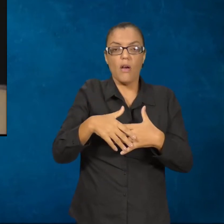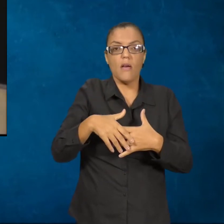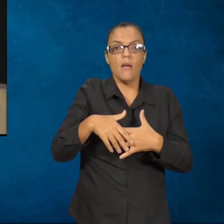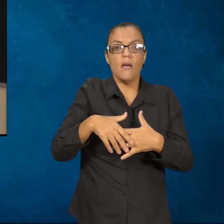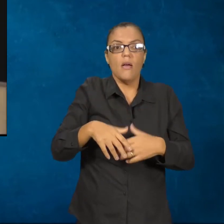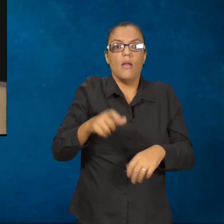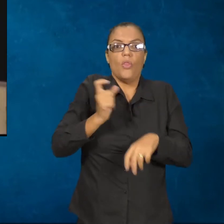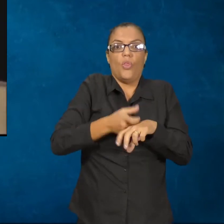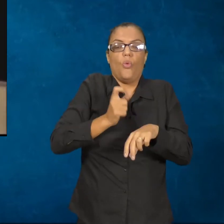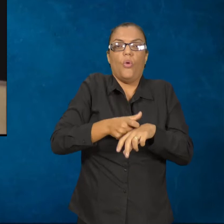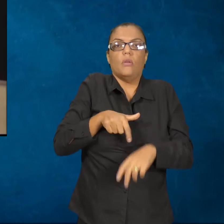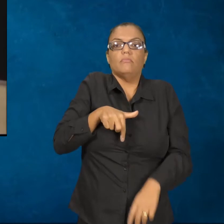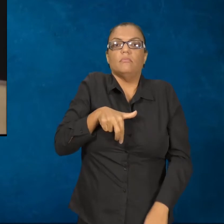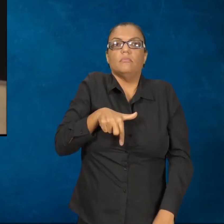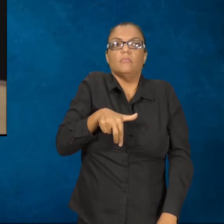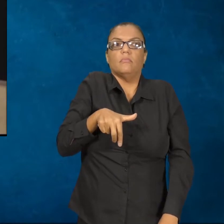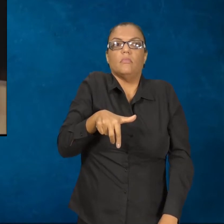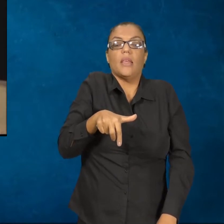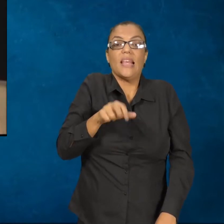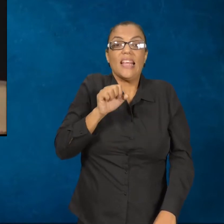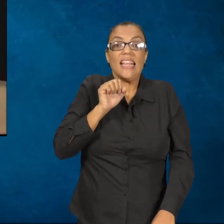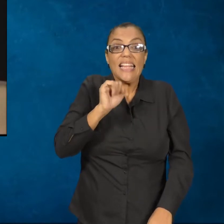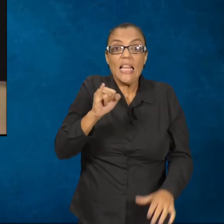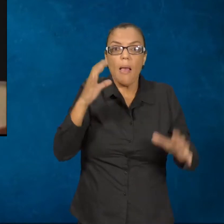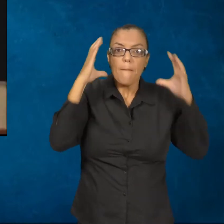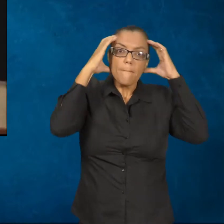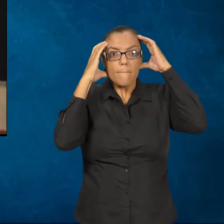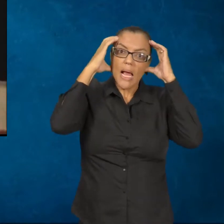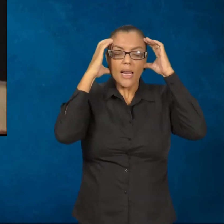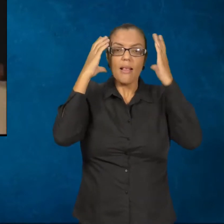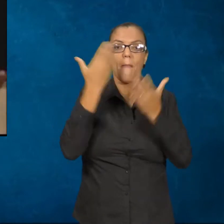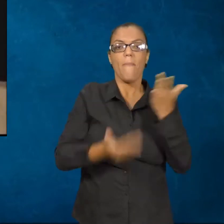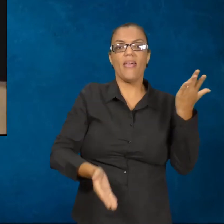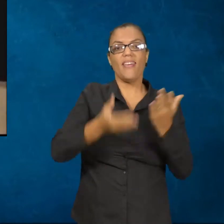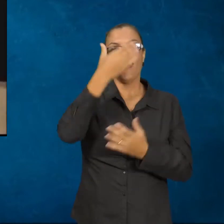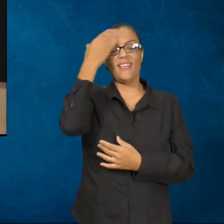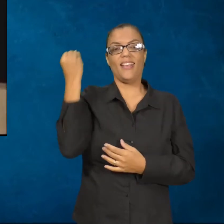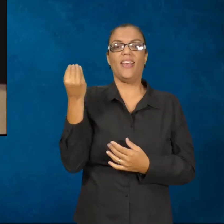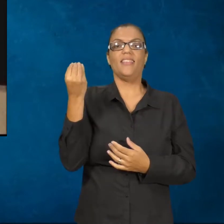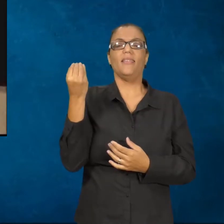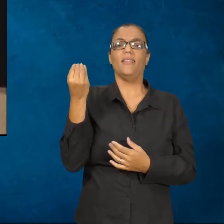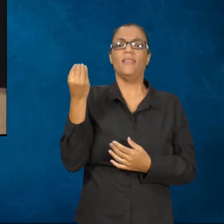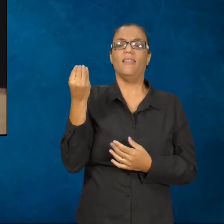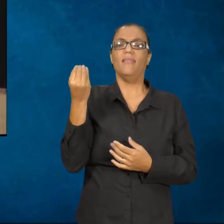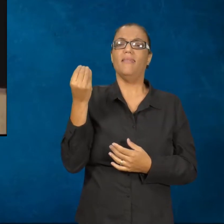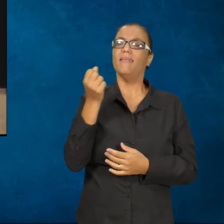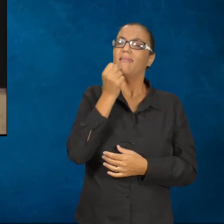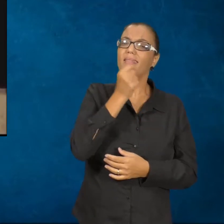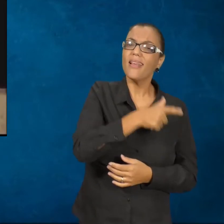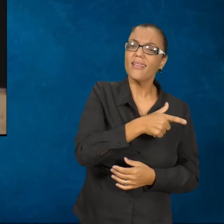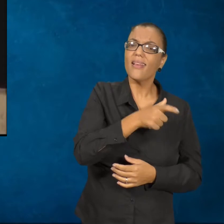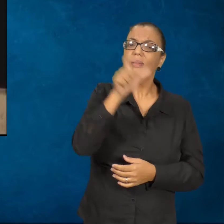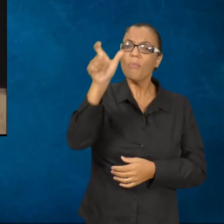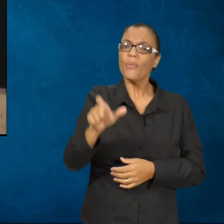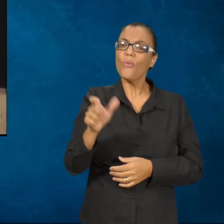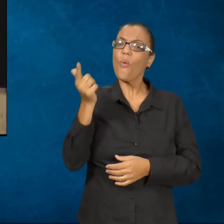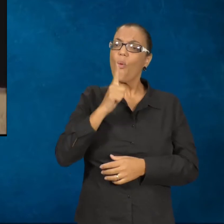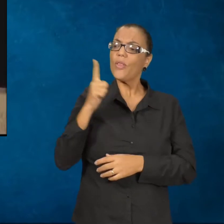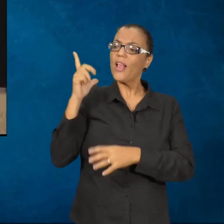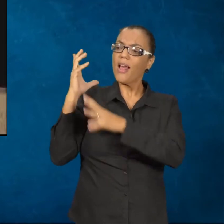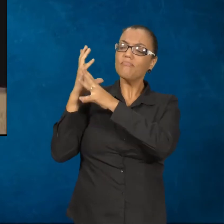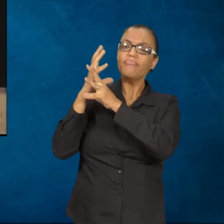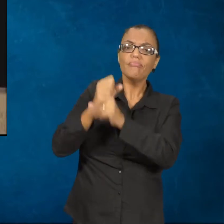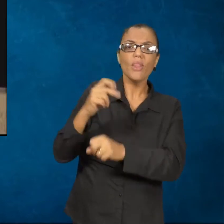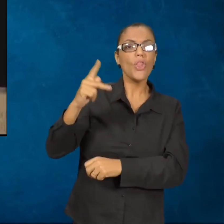E o pior de tudo é que o desgraçado tira a nota e depois esquece tudo.